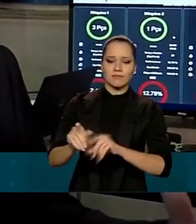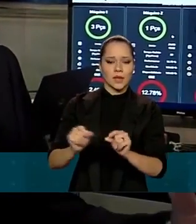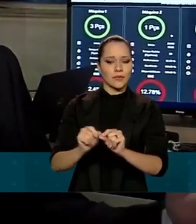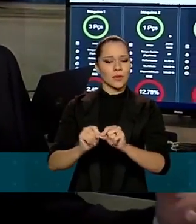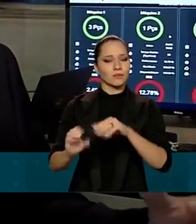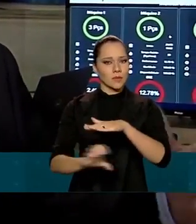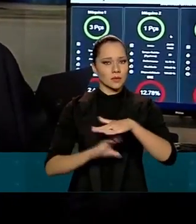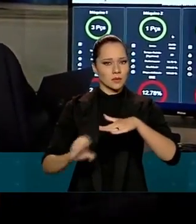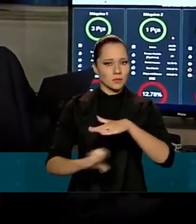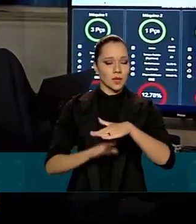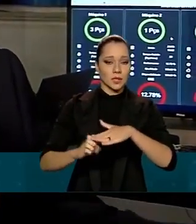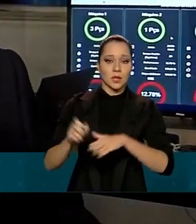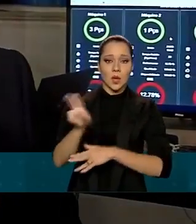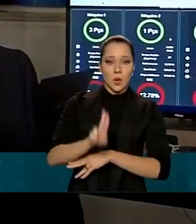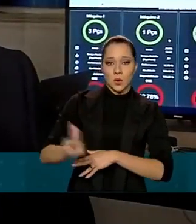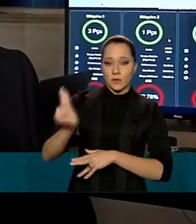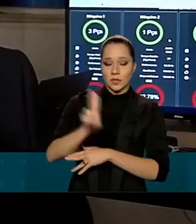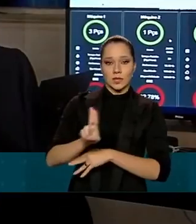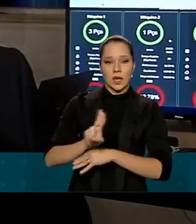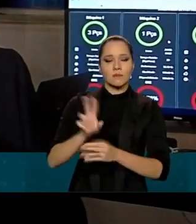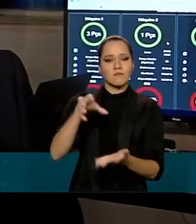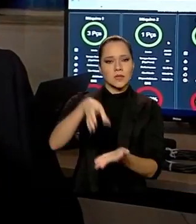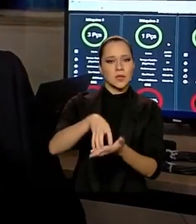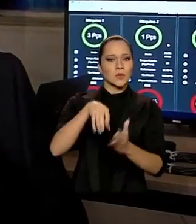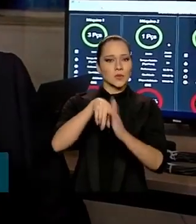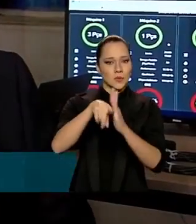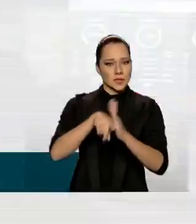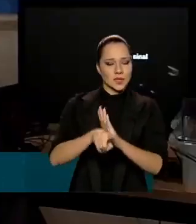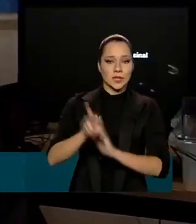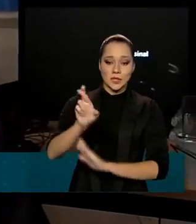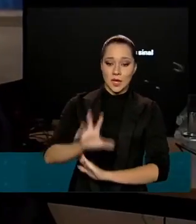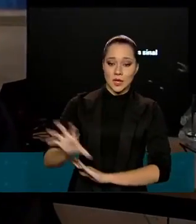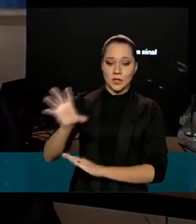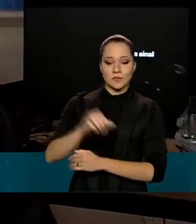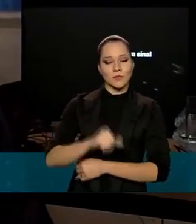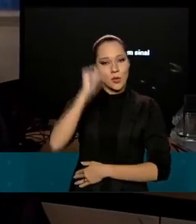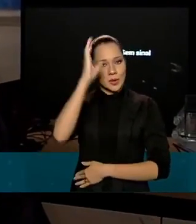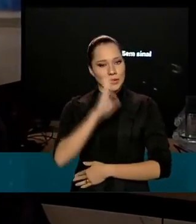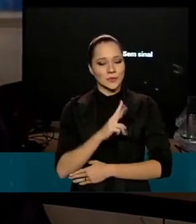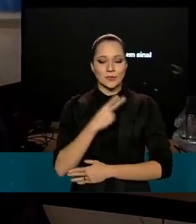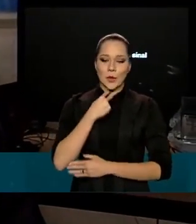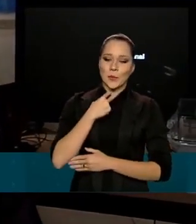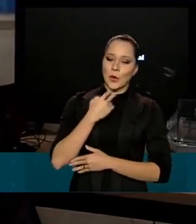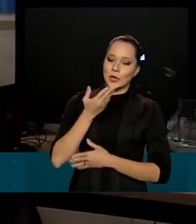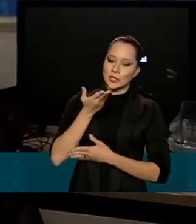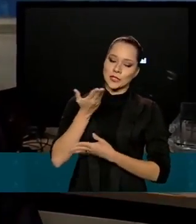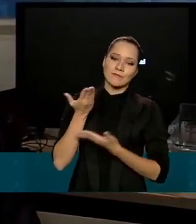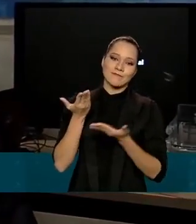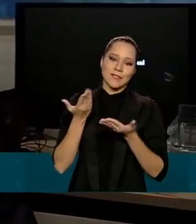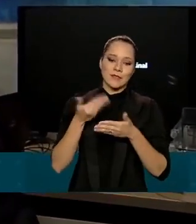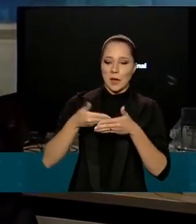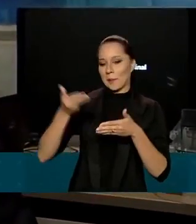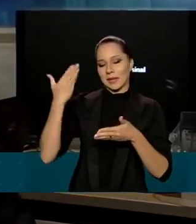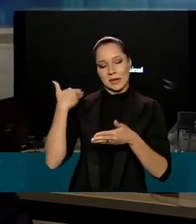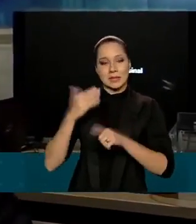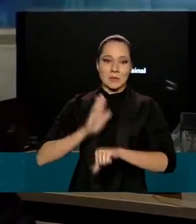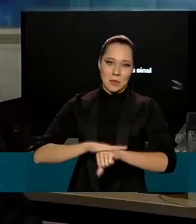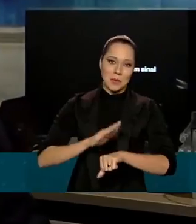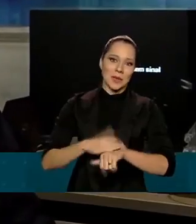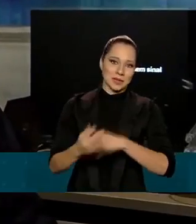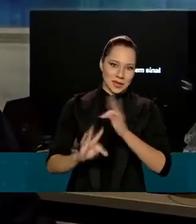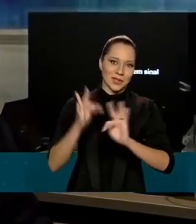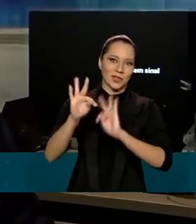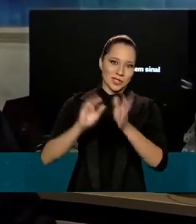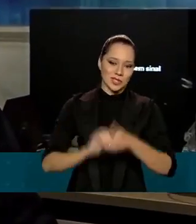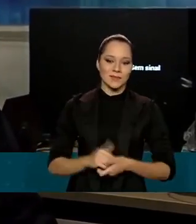nas empresas, universidades, centros de pesquisas da região. O Brasil não pode ficar para trás nesse momento da